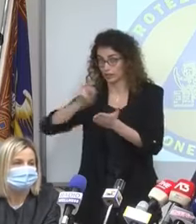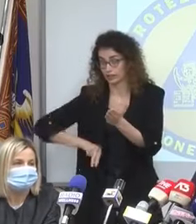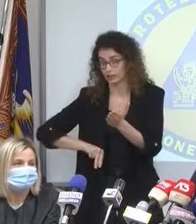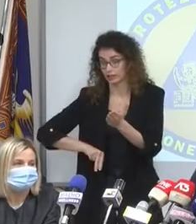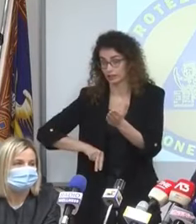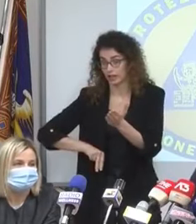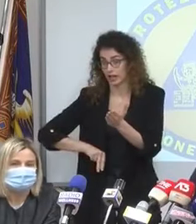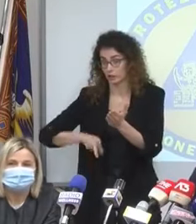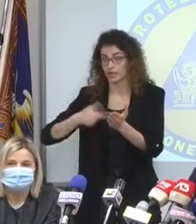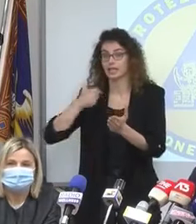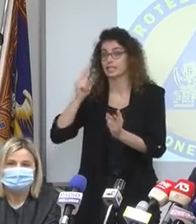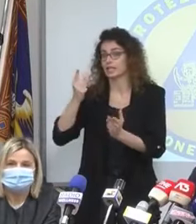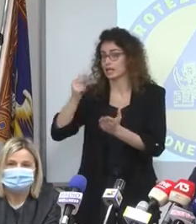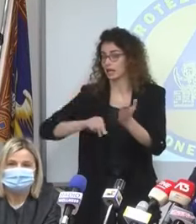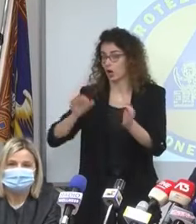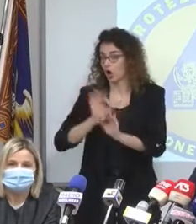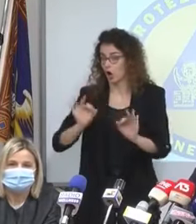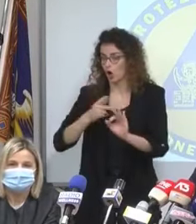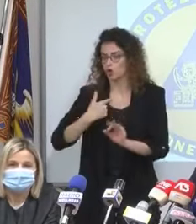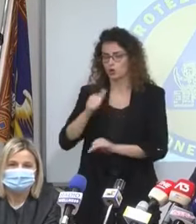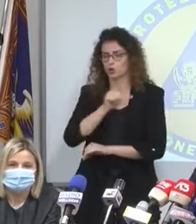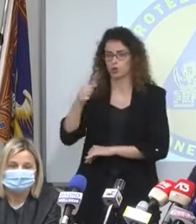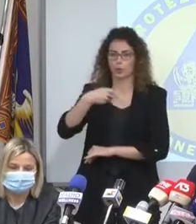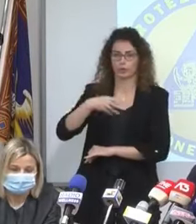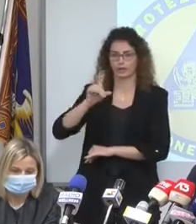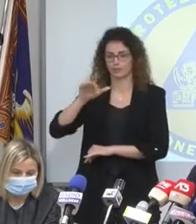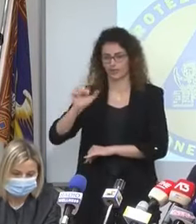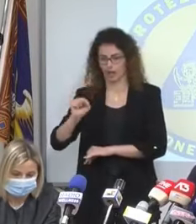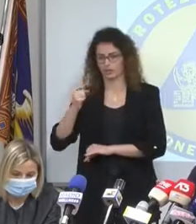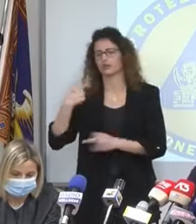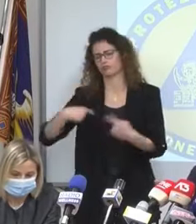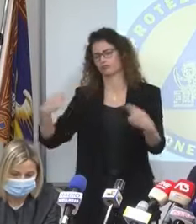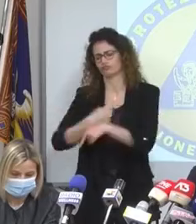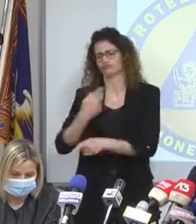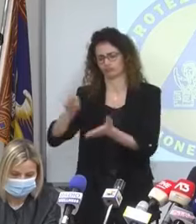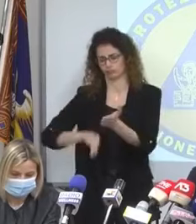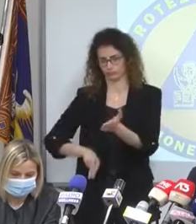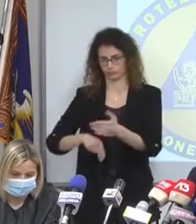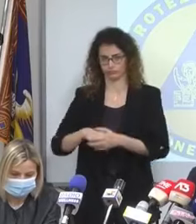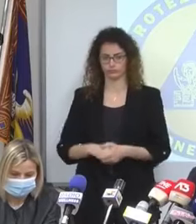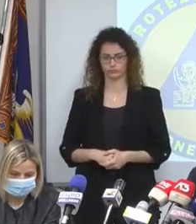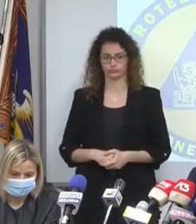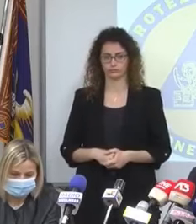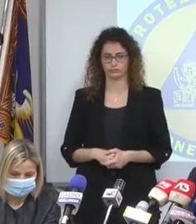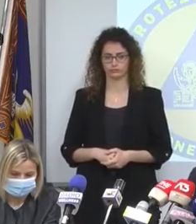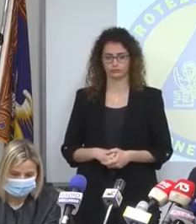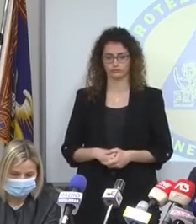noi facciamo solo Moderna e Pfizer, cioè dovete scriverci, infatti lo hanno scritto. E